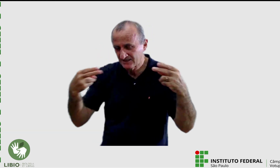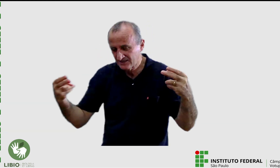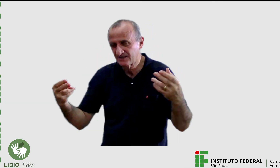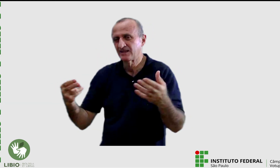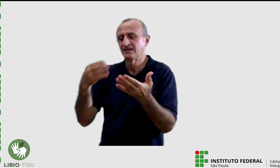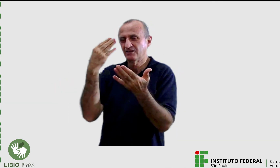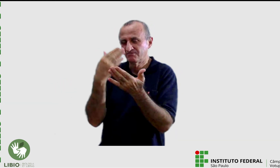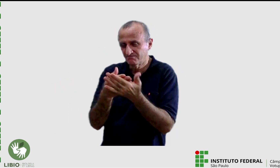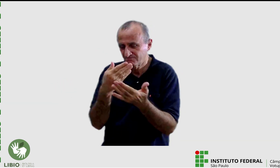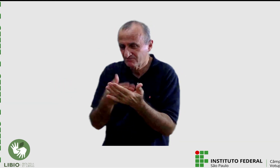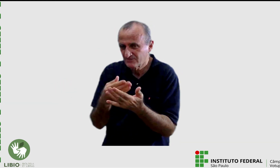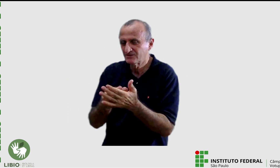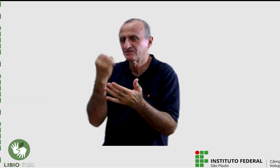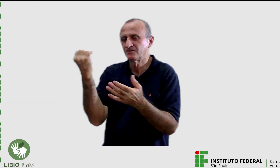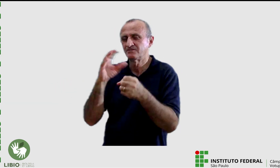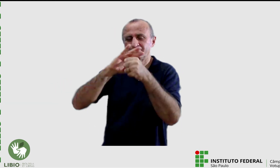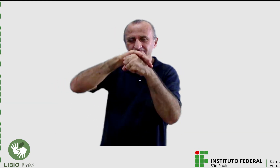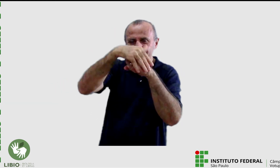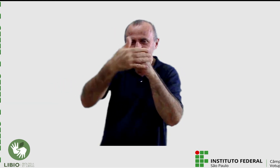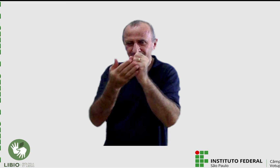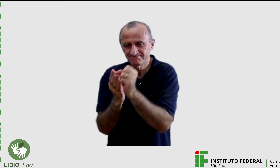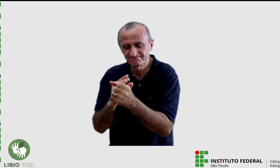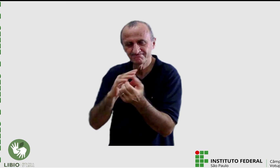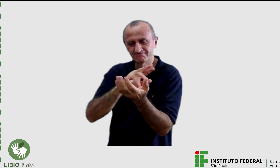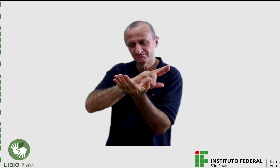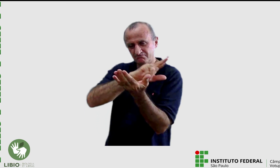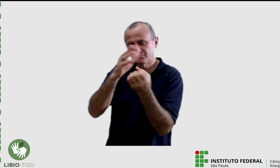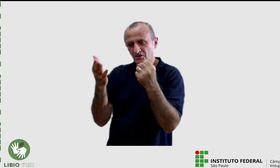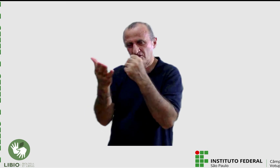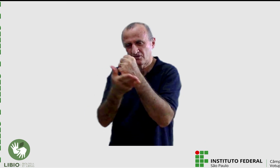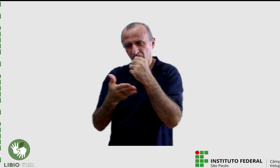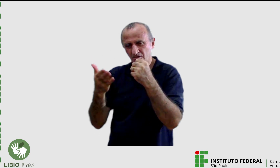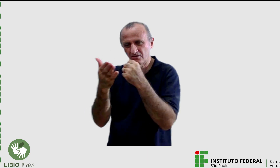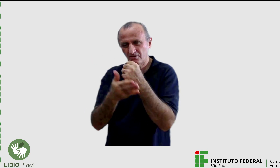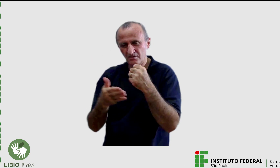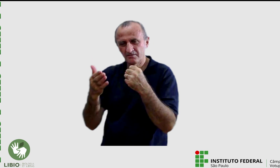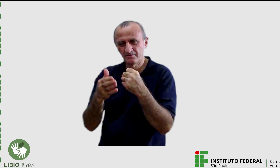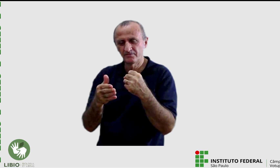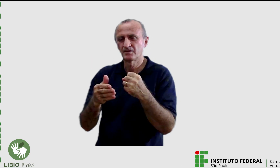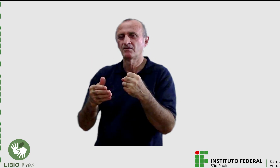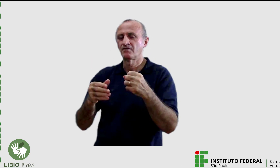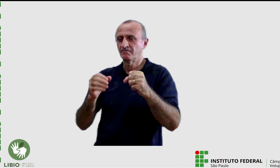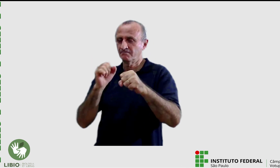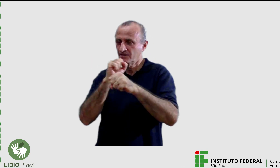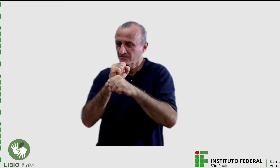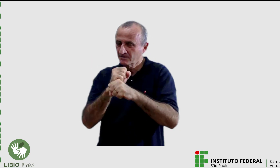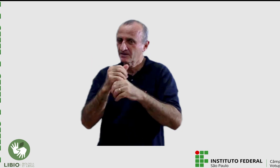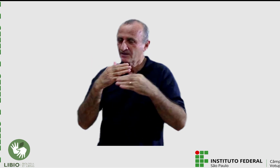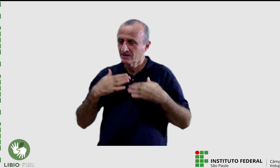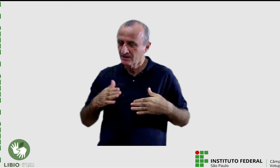estudo das membranas, a membrana plasmática, os componentes básicos da membrana, da célula. Então, caso você tenha